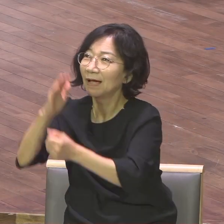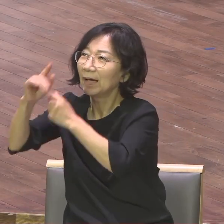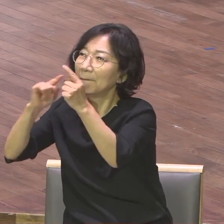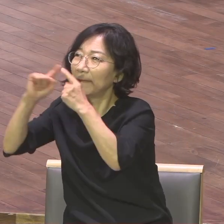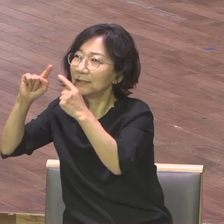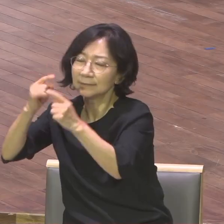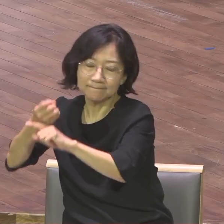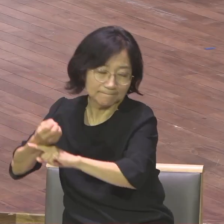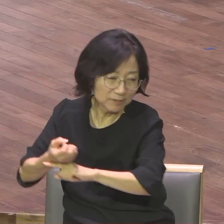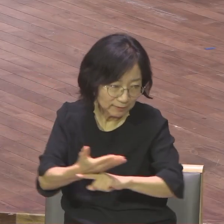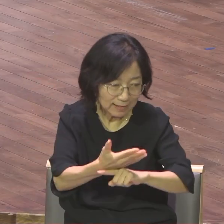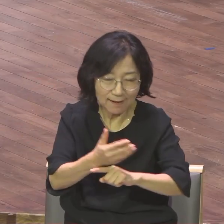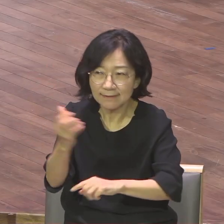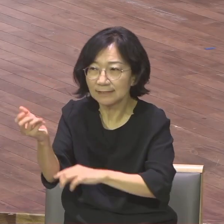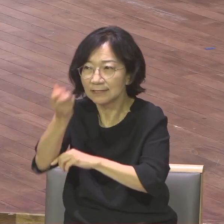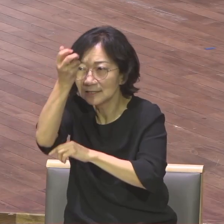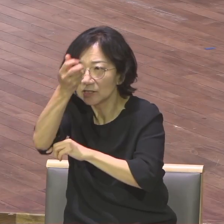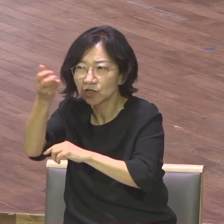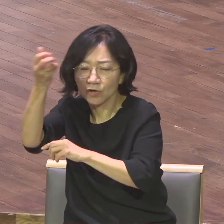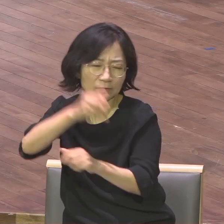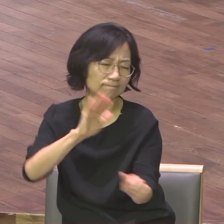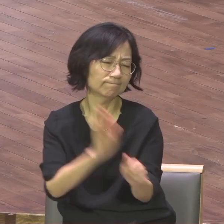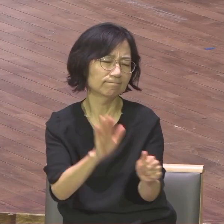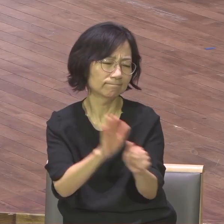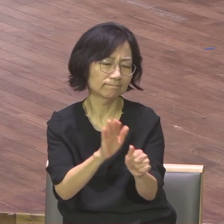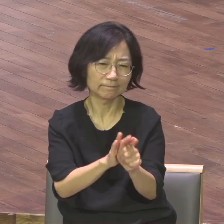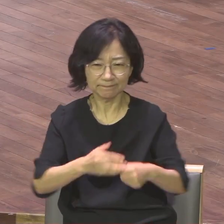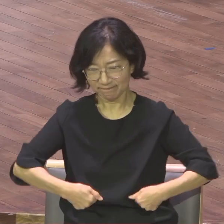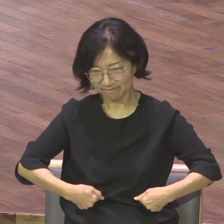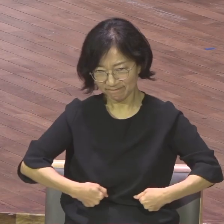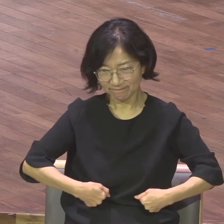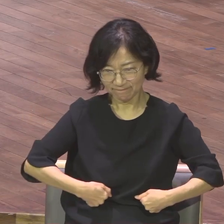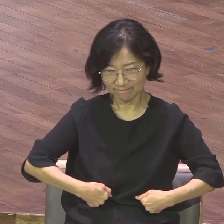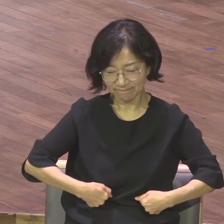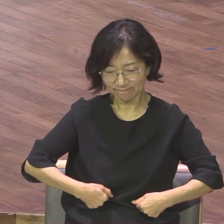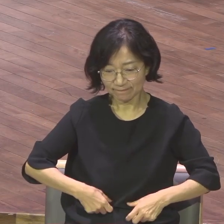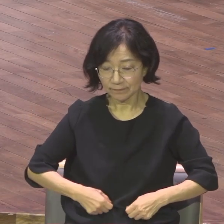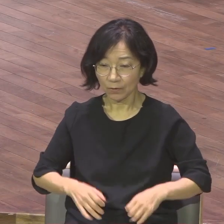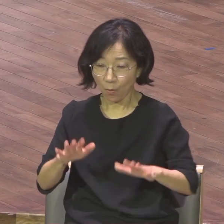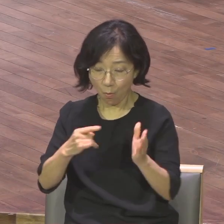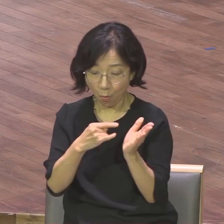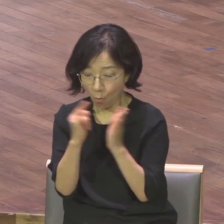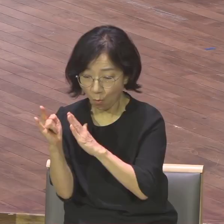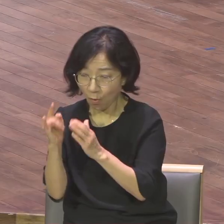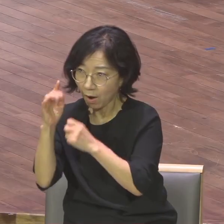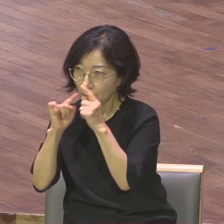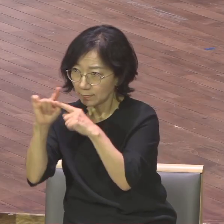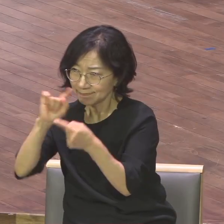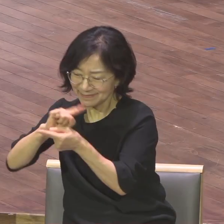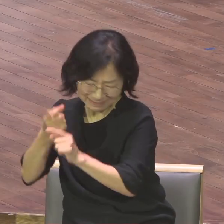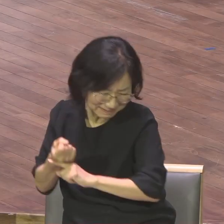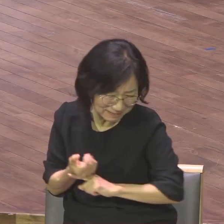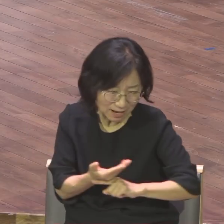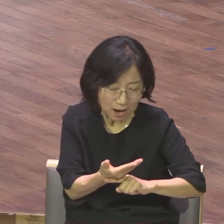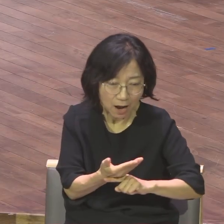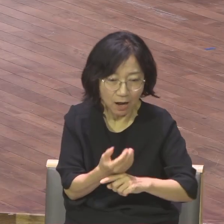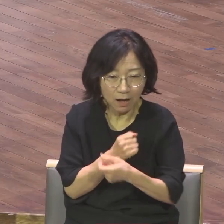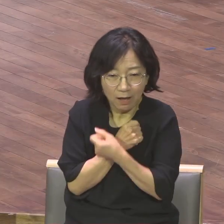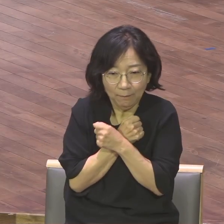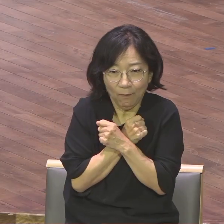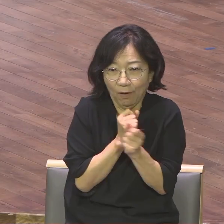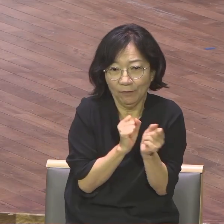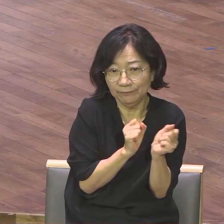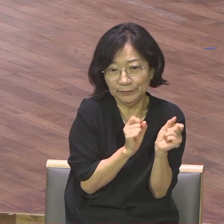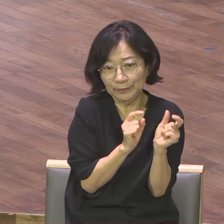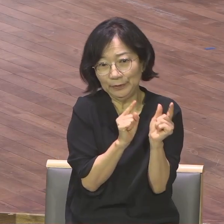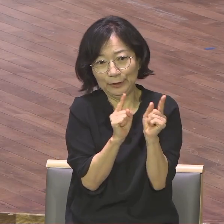있어야 된다. 말씀의 역사, 성령의 역사. 에스겔이요 말씀을 대언했더니 생기가 마른 뼈에 들어갔고